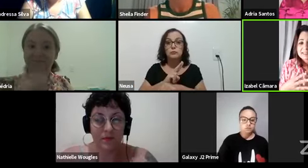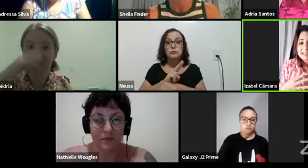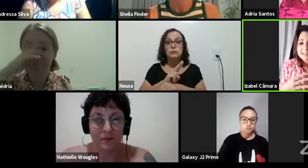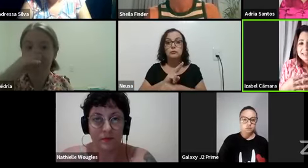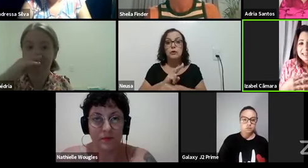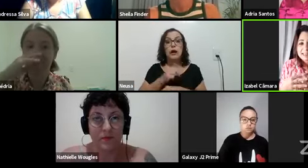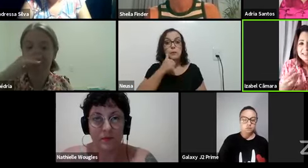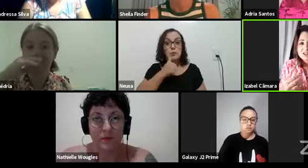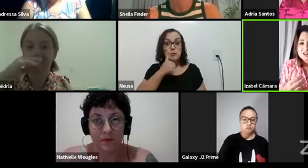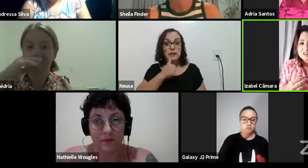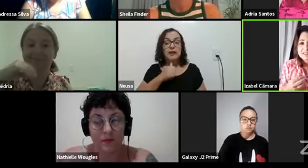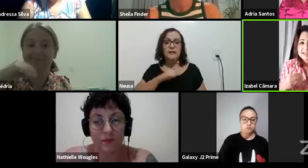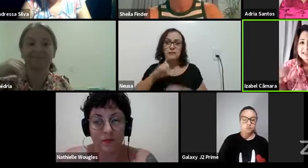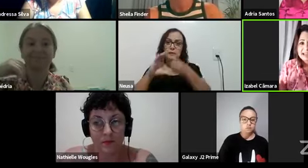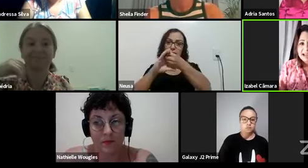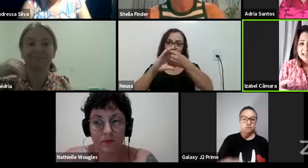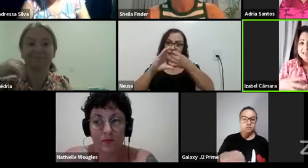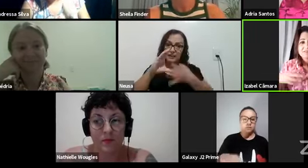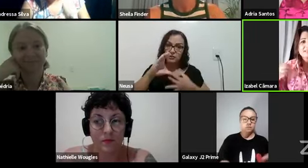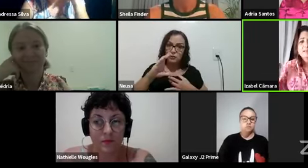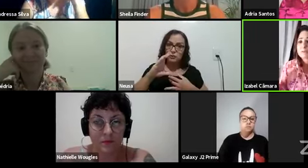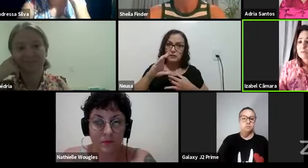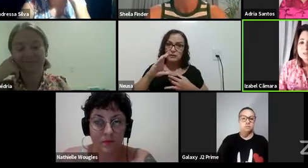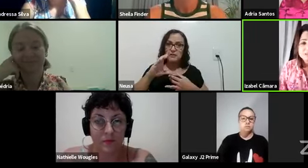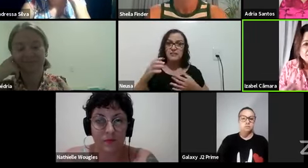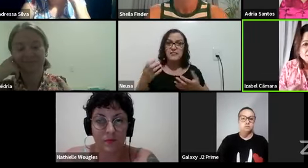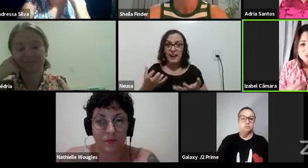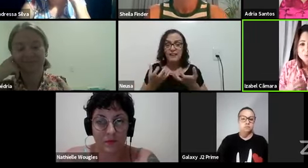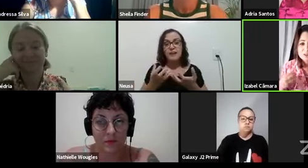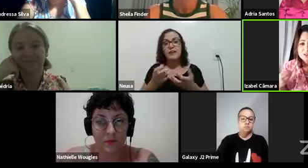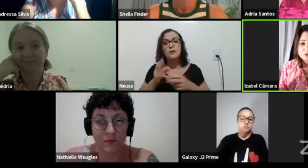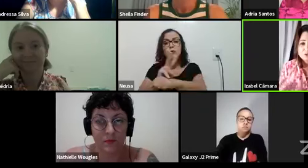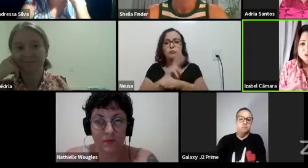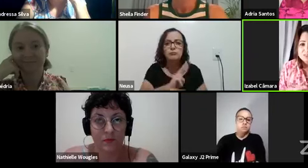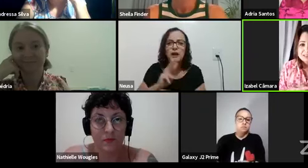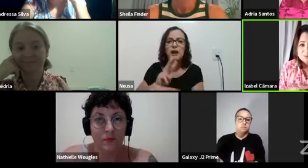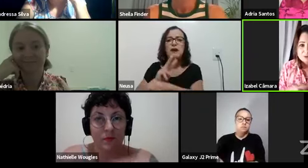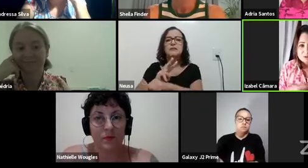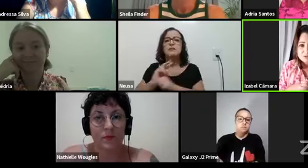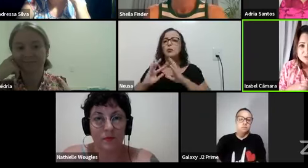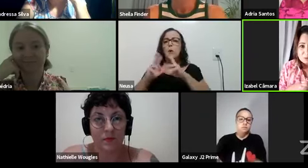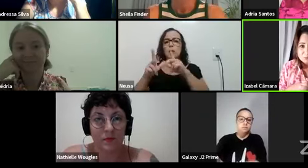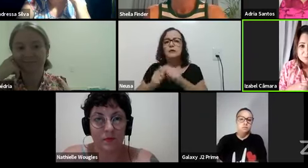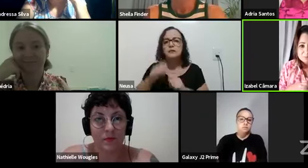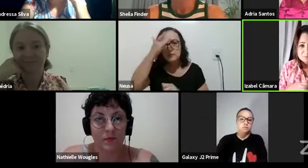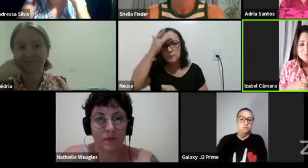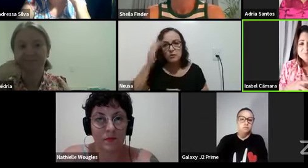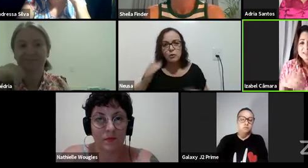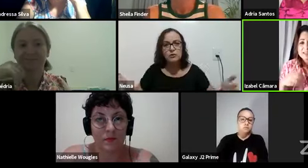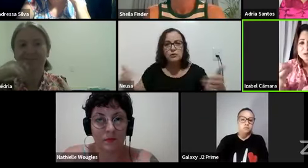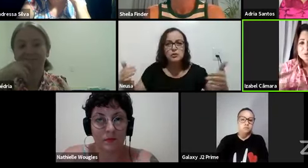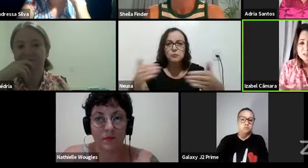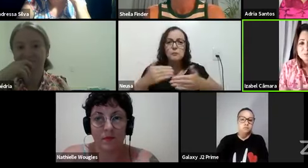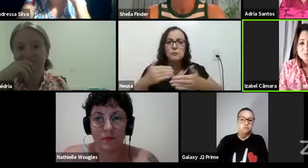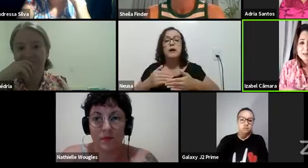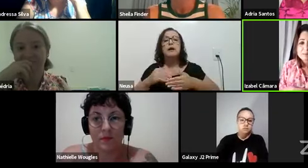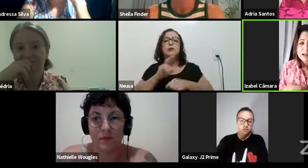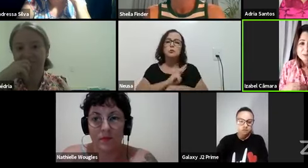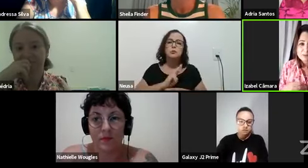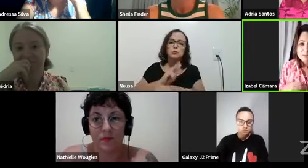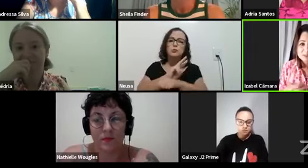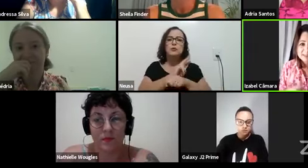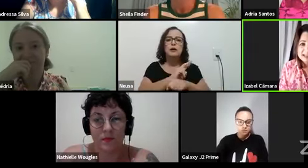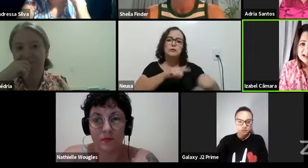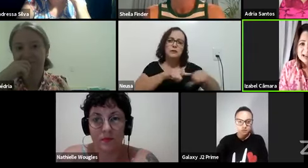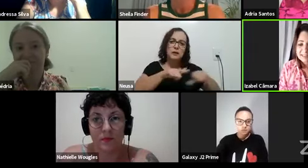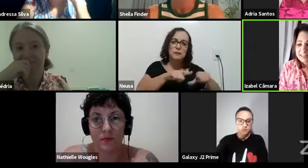que a mulher tem essa característica de segregar, ela vai sempre cuidando de todos que estão à sua volta. Ela cuida no